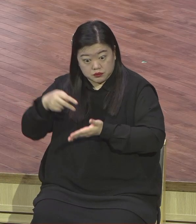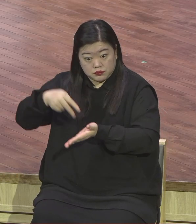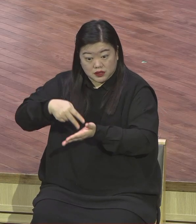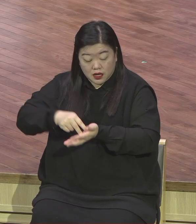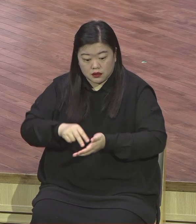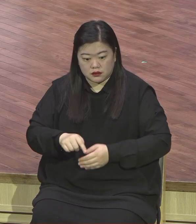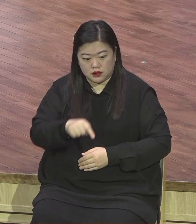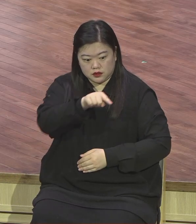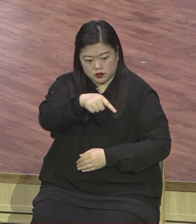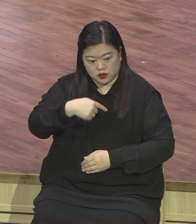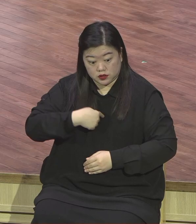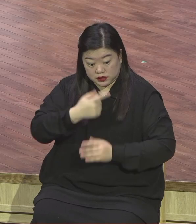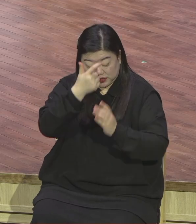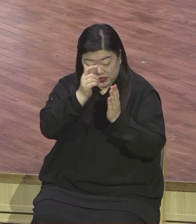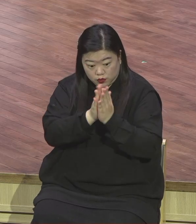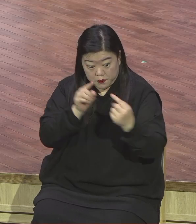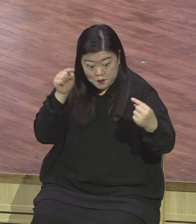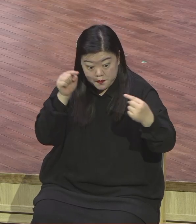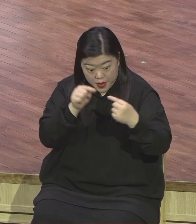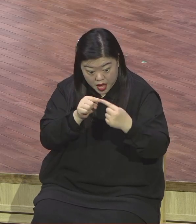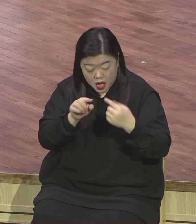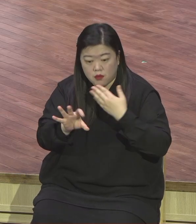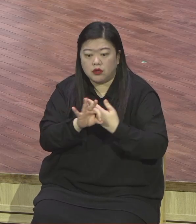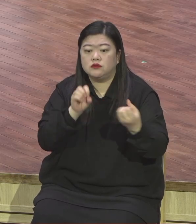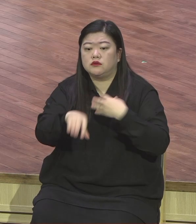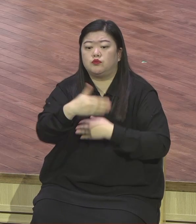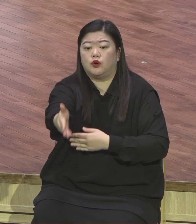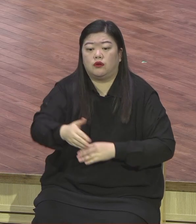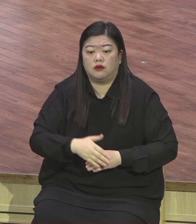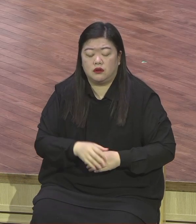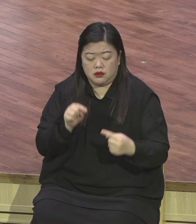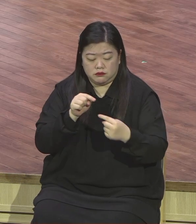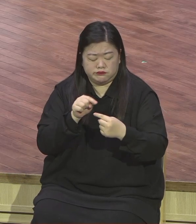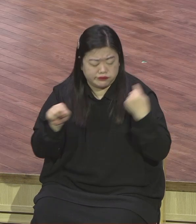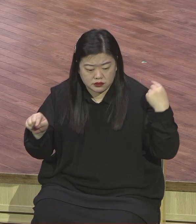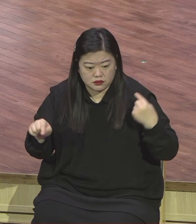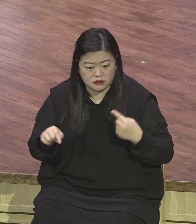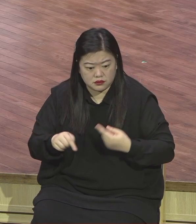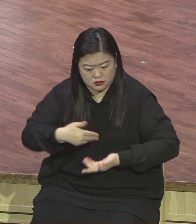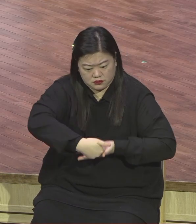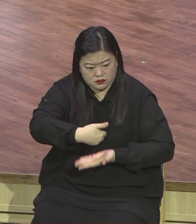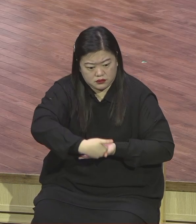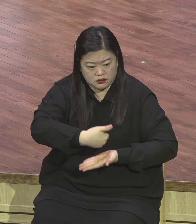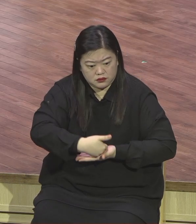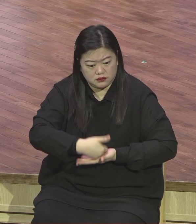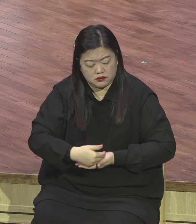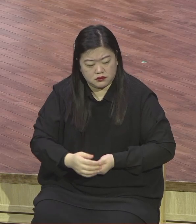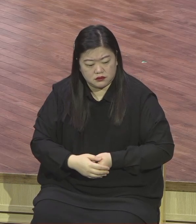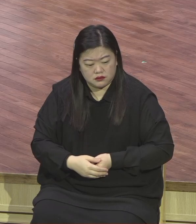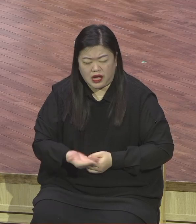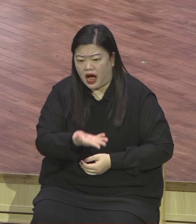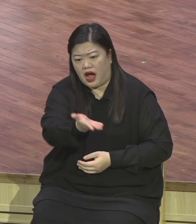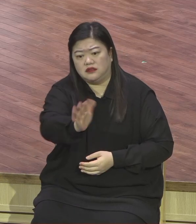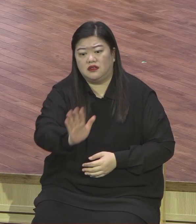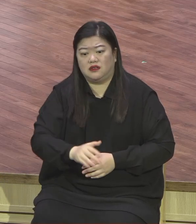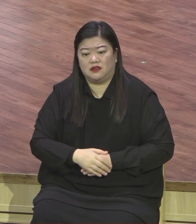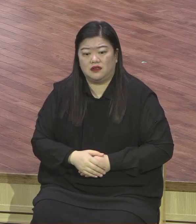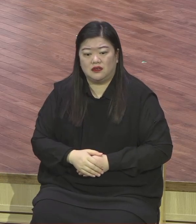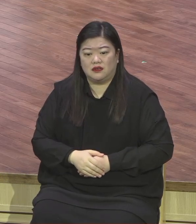않은가 그렇게 되면요 하나님 중심 보시잖아요 구하지 않은 것 다 주세요 구하지 않은 것 다 주신다니까